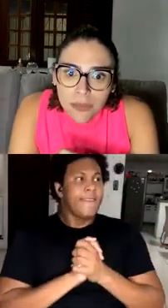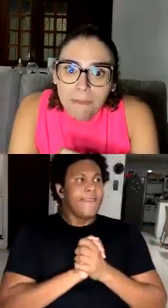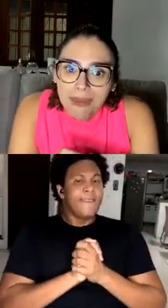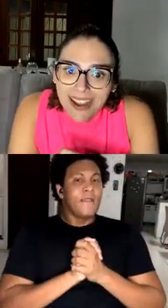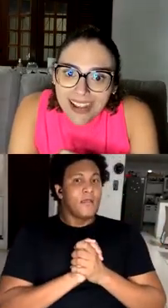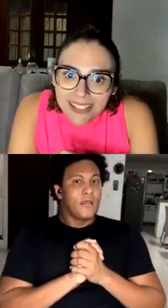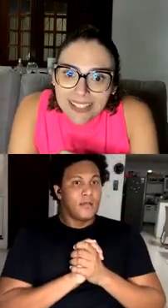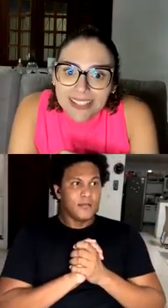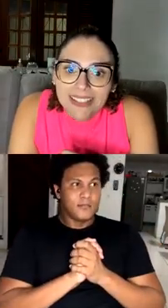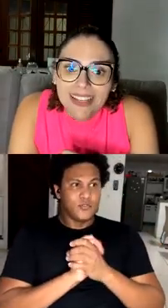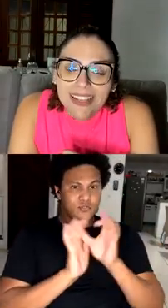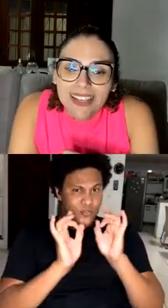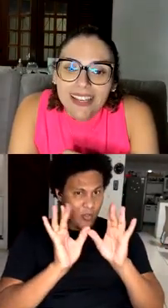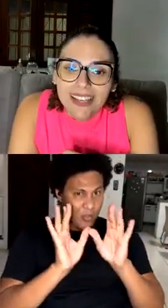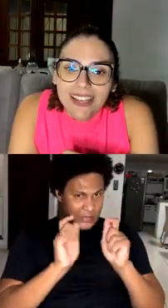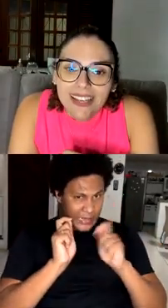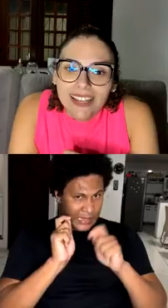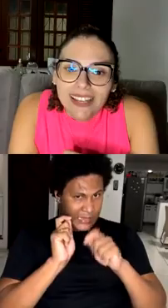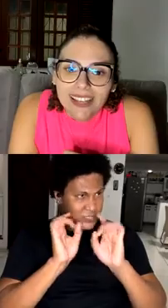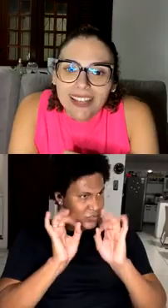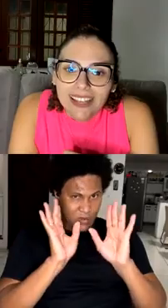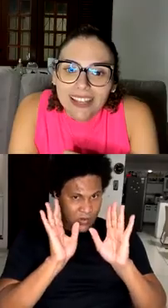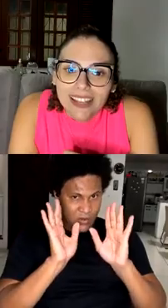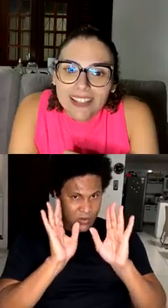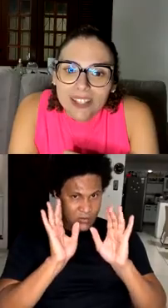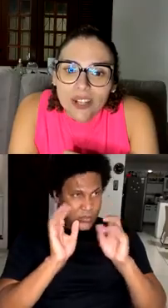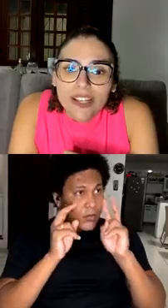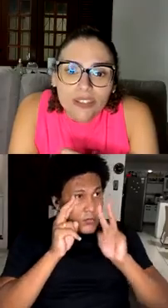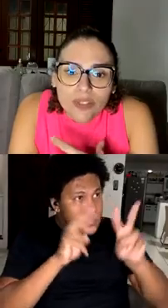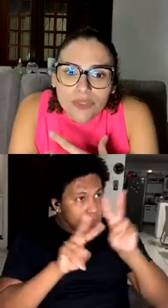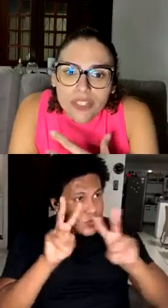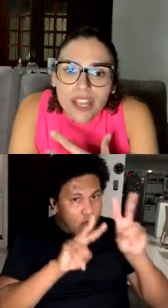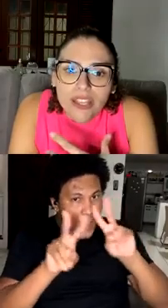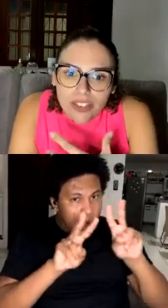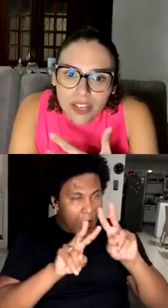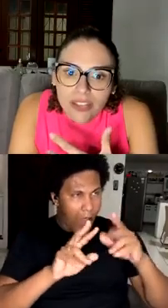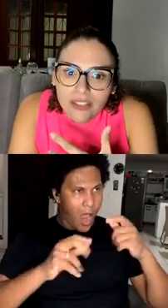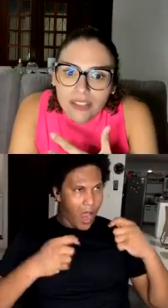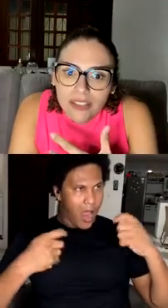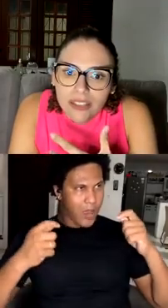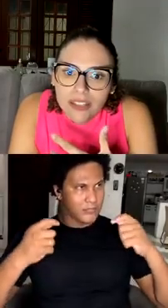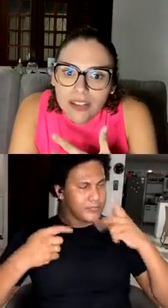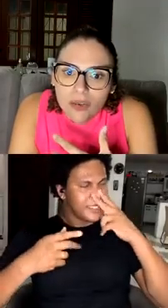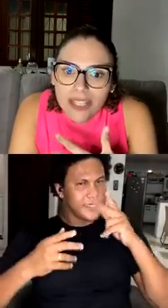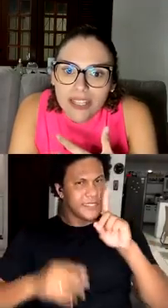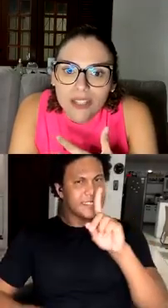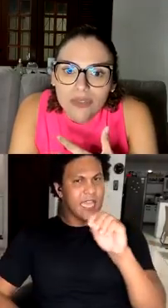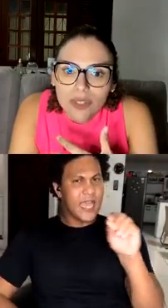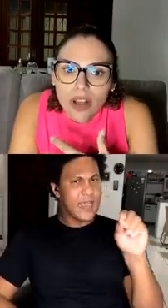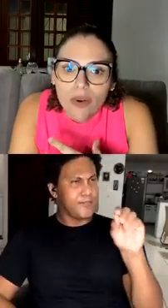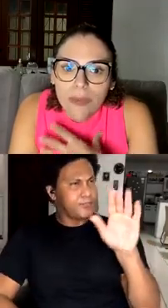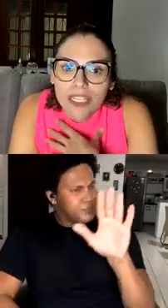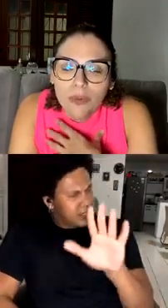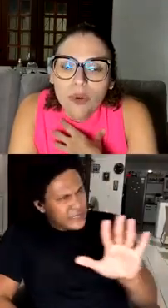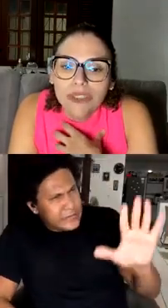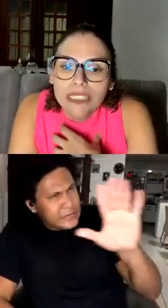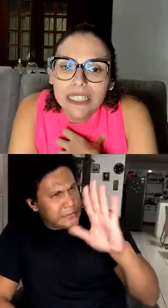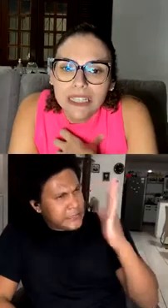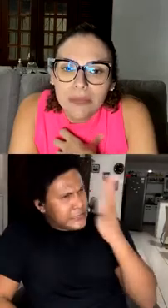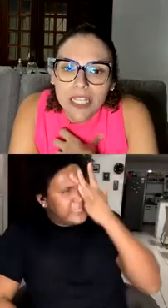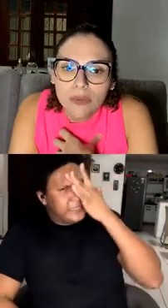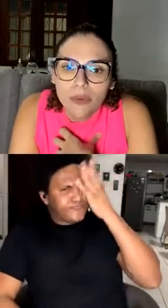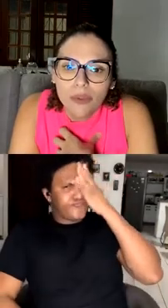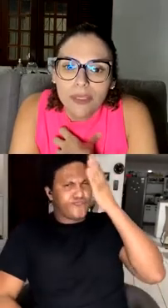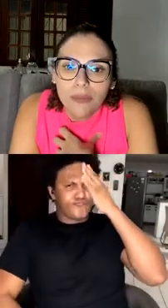Mas só isso não é o suficiente, o acesso visual apenas por conta